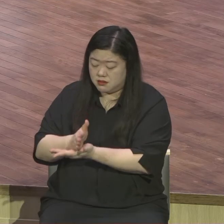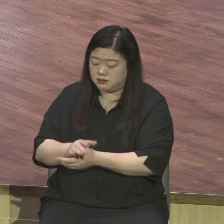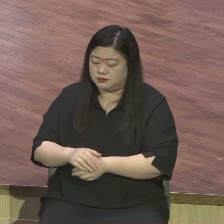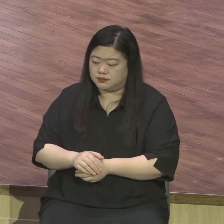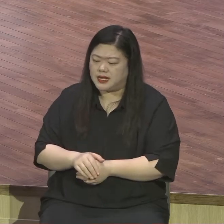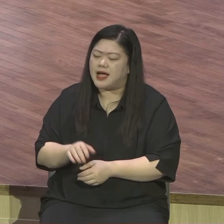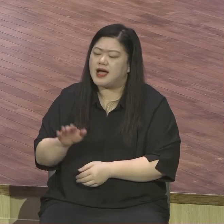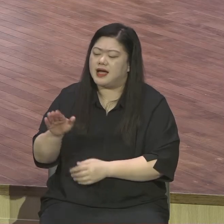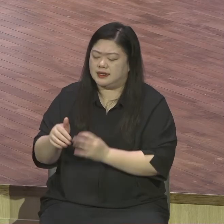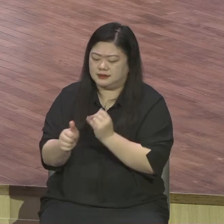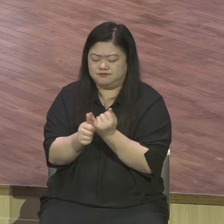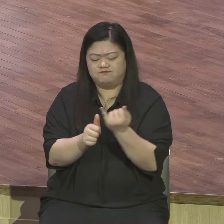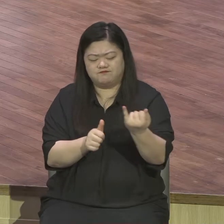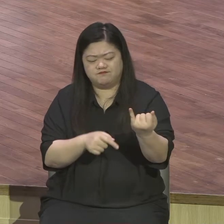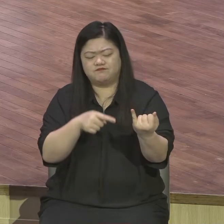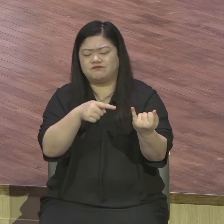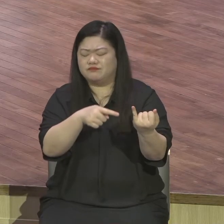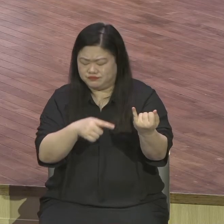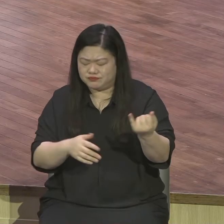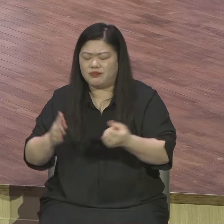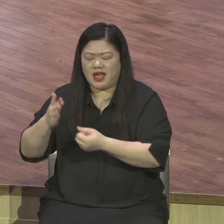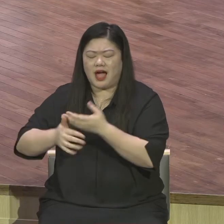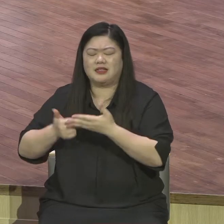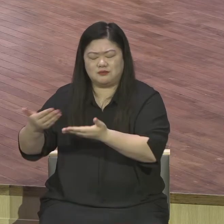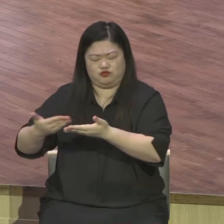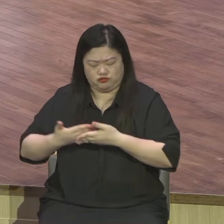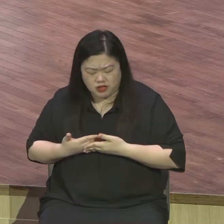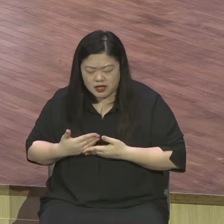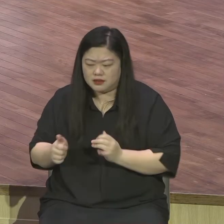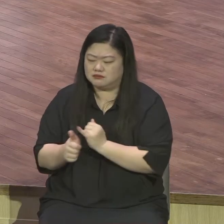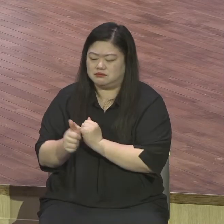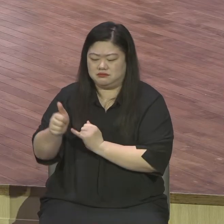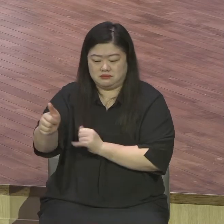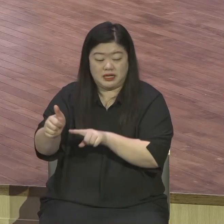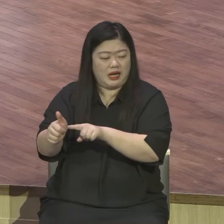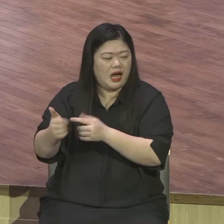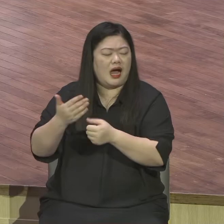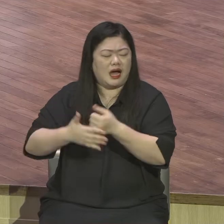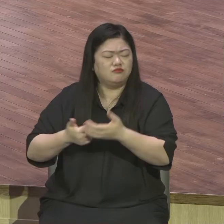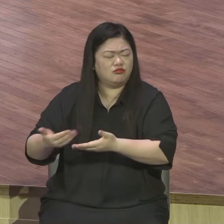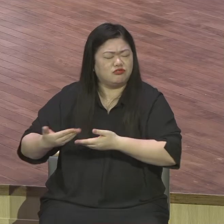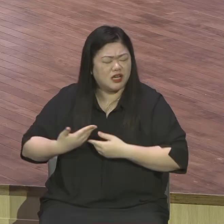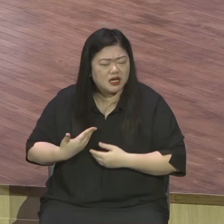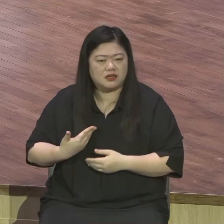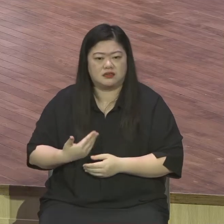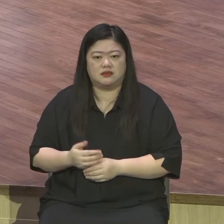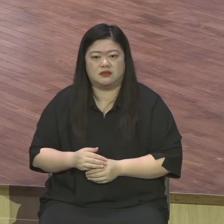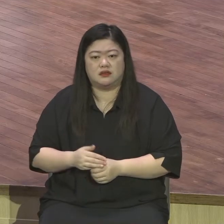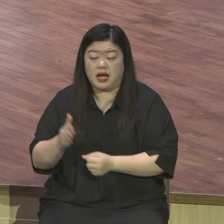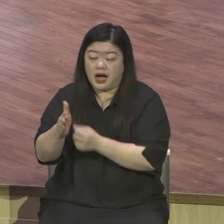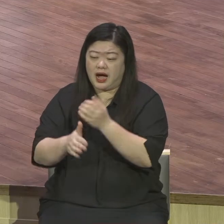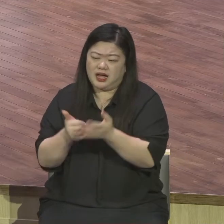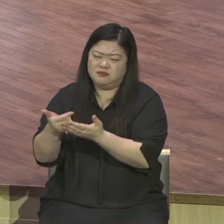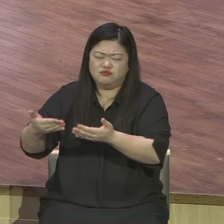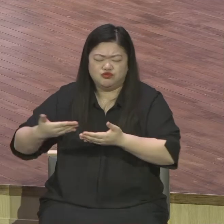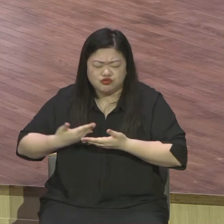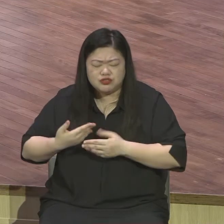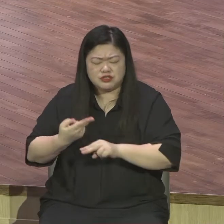절대 남과 비교하지 말고 하나님이 만든 글작품이구나 아멘 그래야